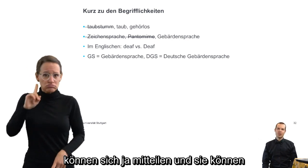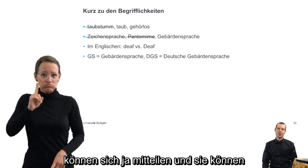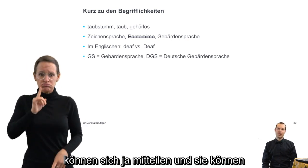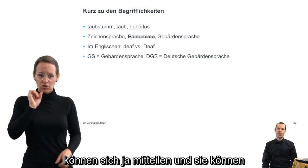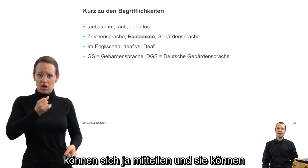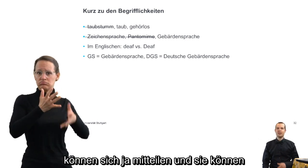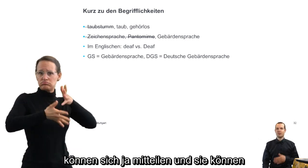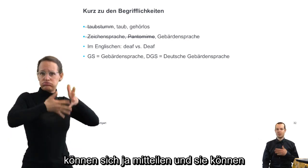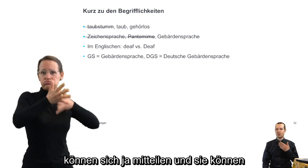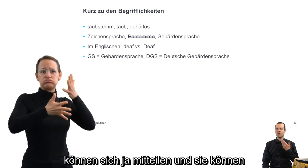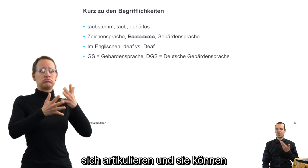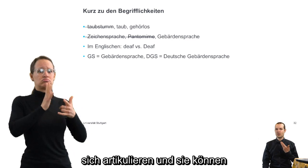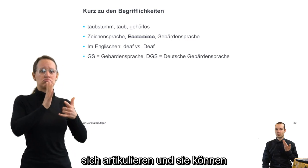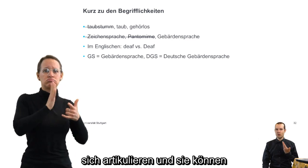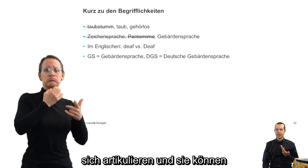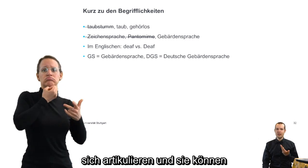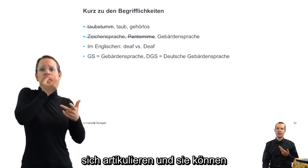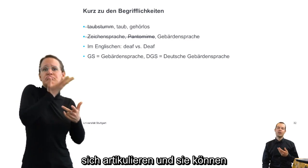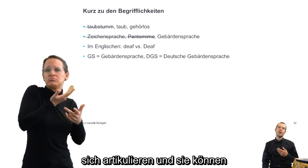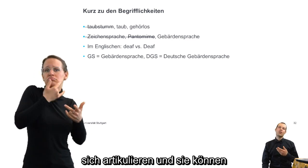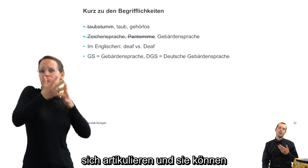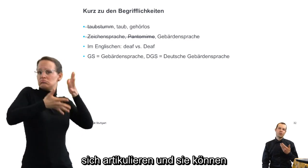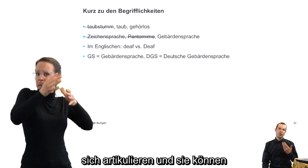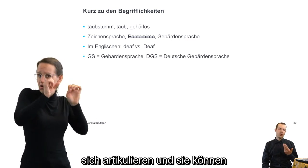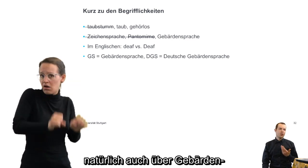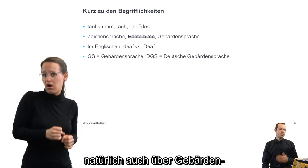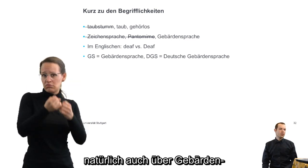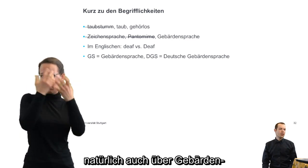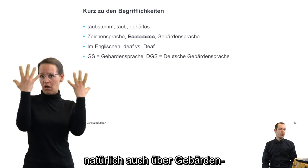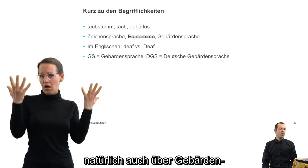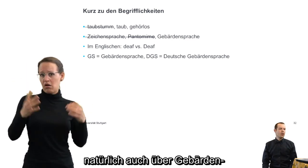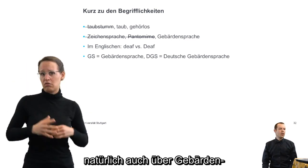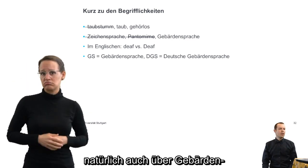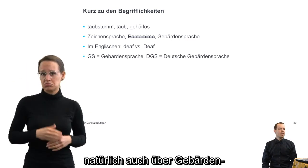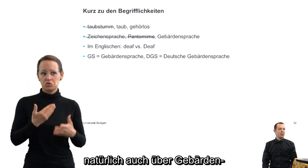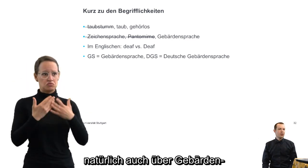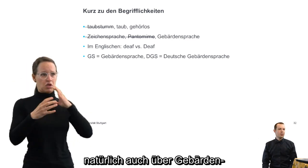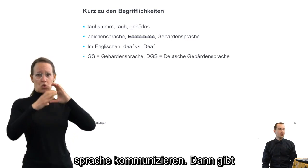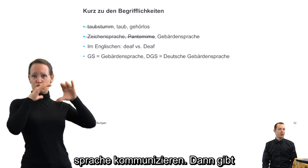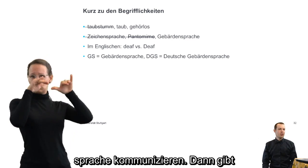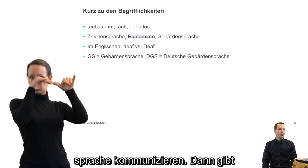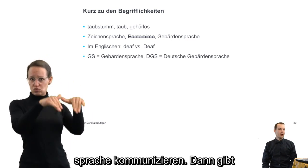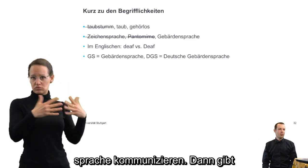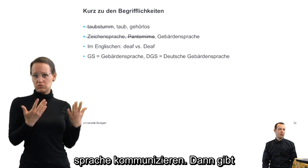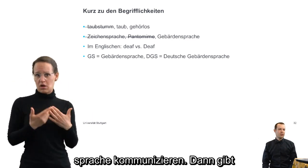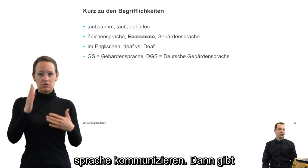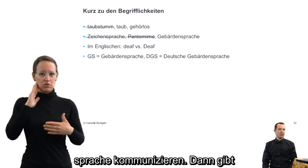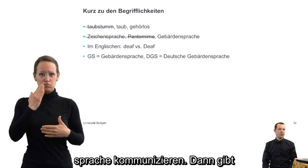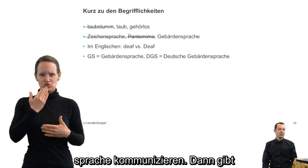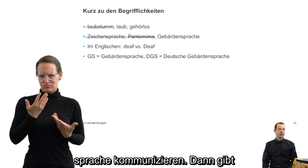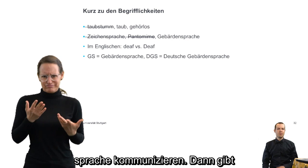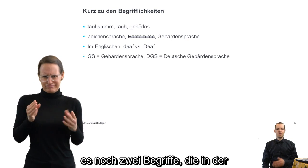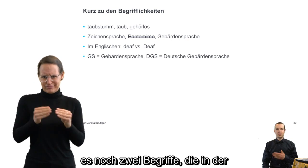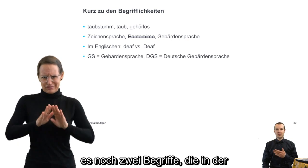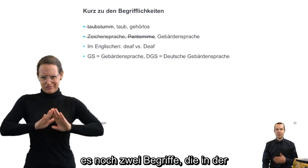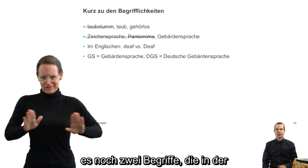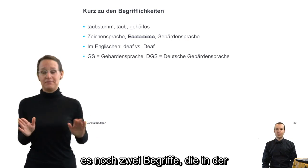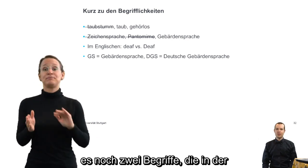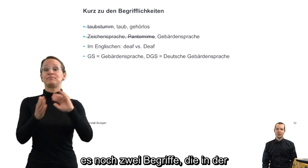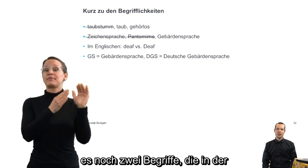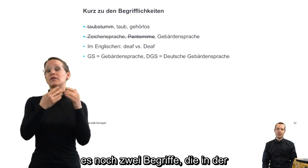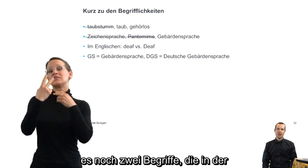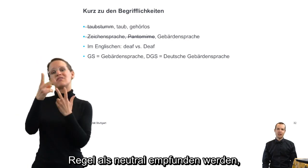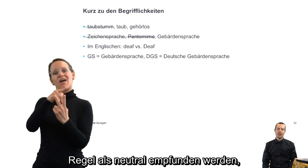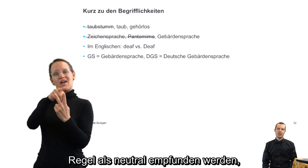können sich ja mitteilen und sie können sich artikulieren und sie können natürlich auch über Gebärdensprache kommunizieren. Dann gibt es hier noch zwei